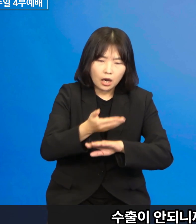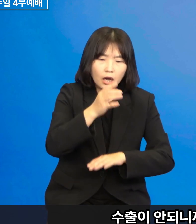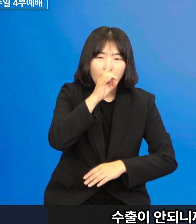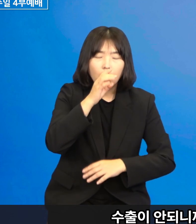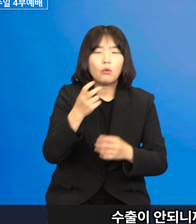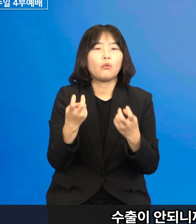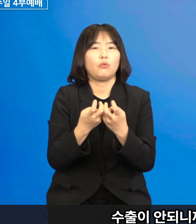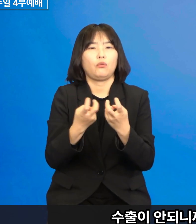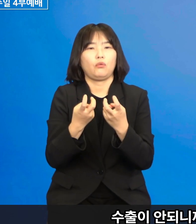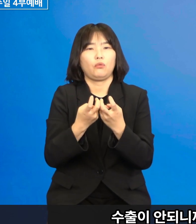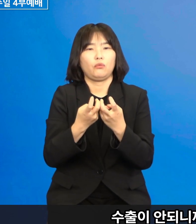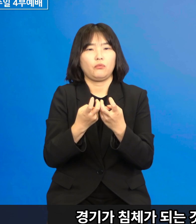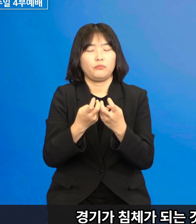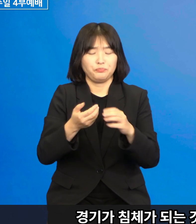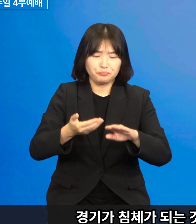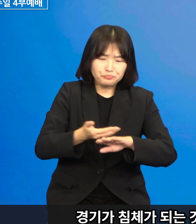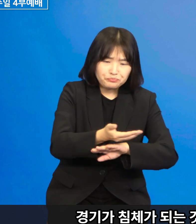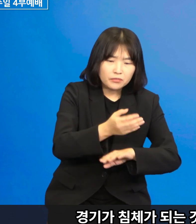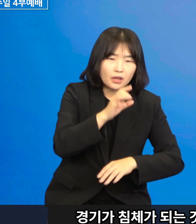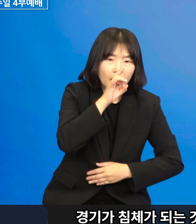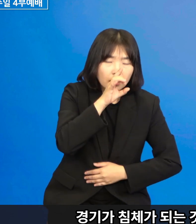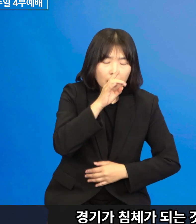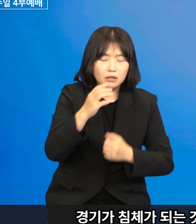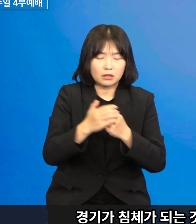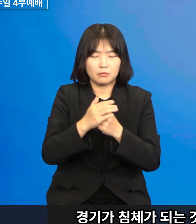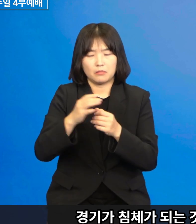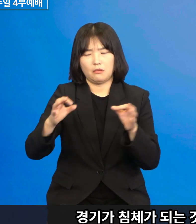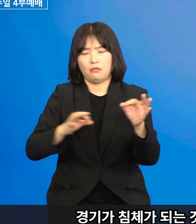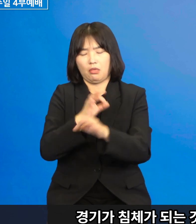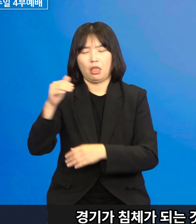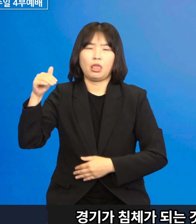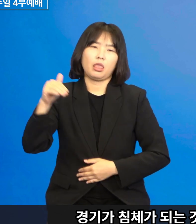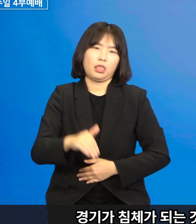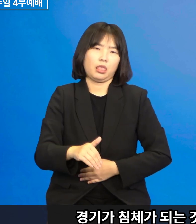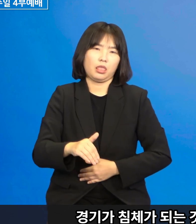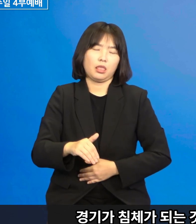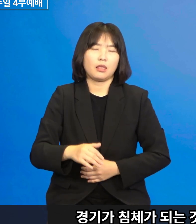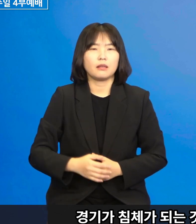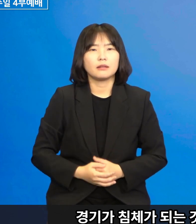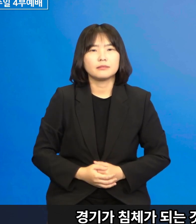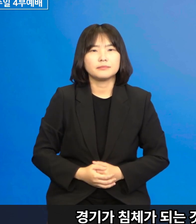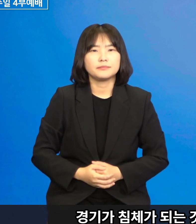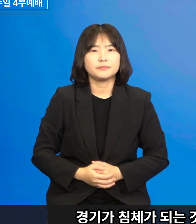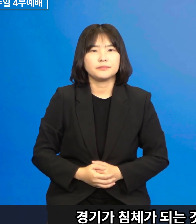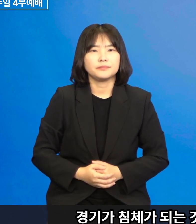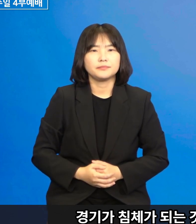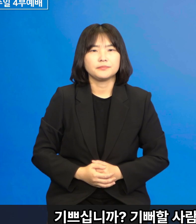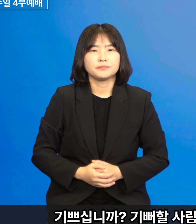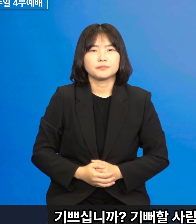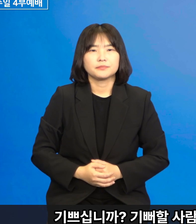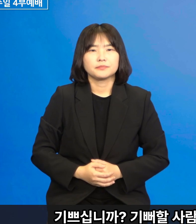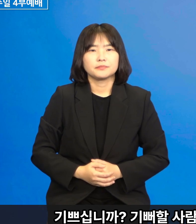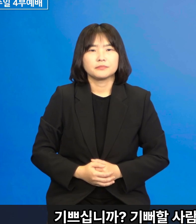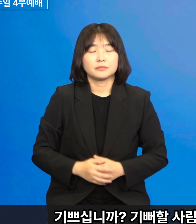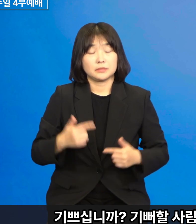되니까 내수가 죽는 것이고 경기가 침체가 되는 것이고 서서히 죽는 것입니다. 기쁘십니까? 기뻐할